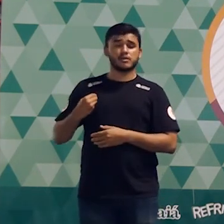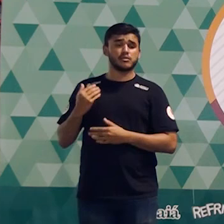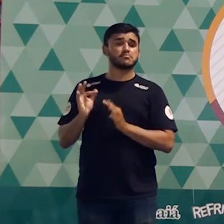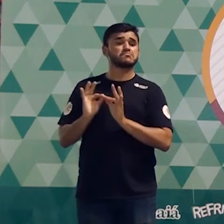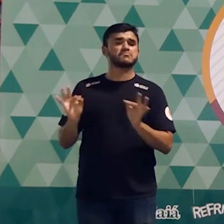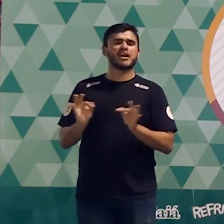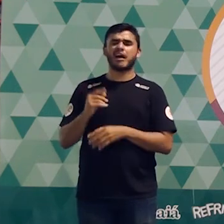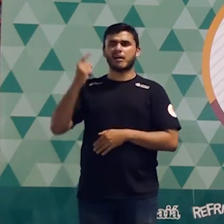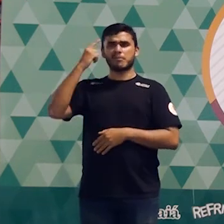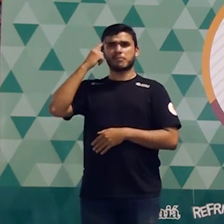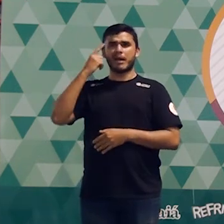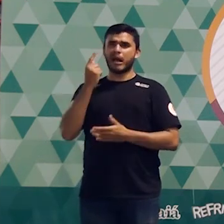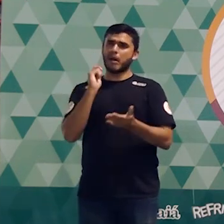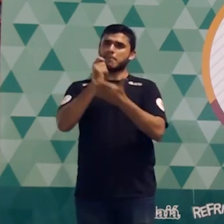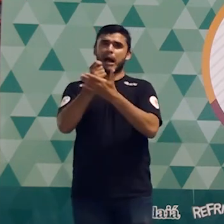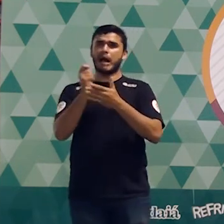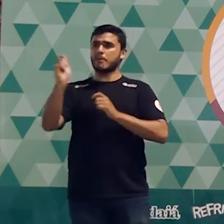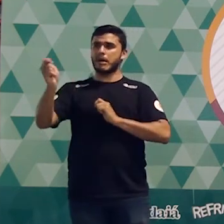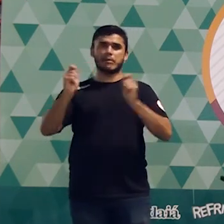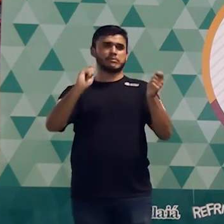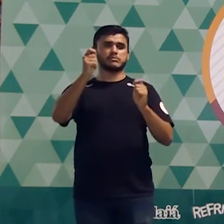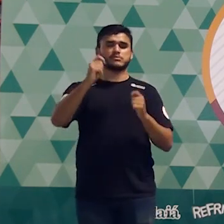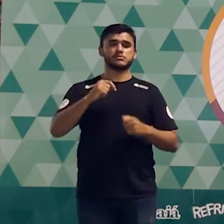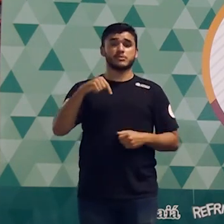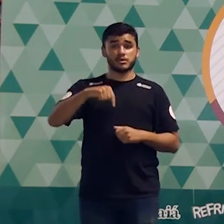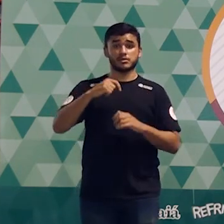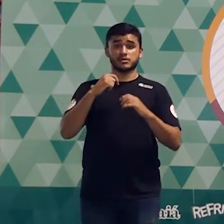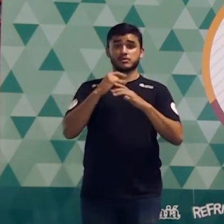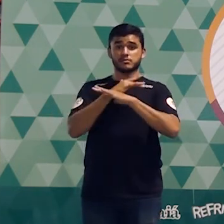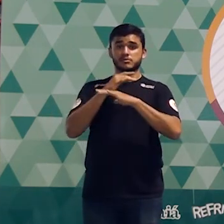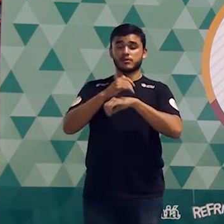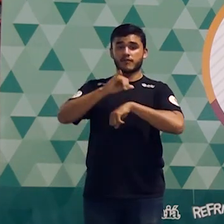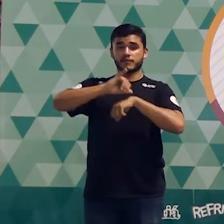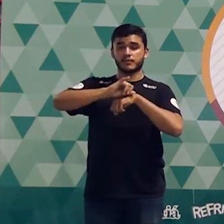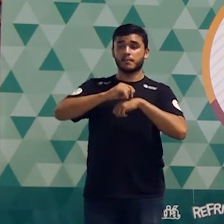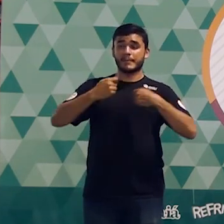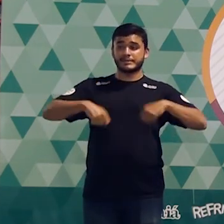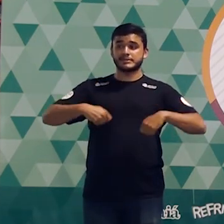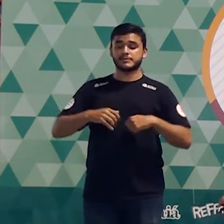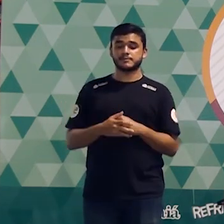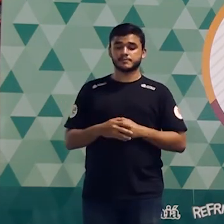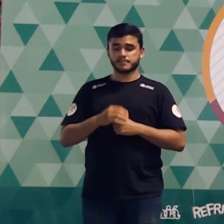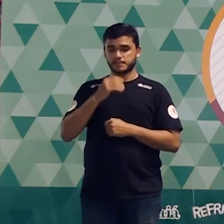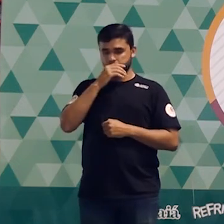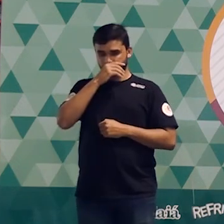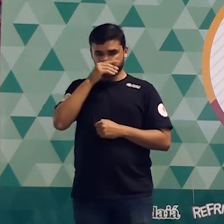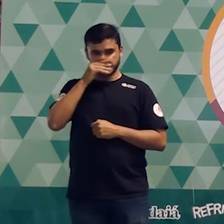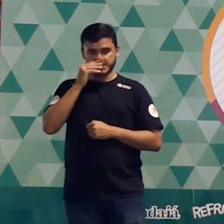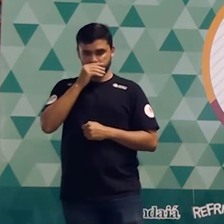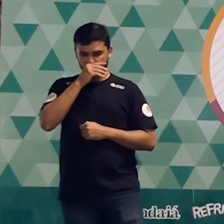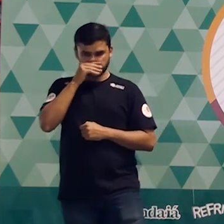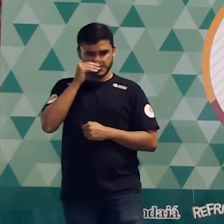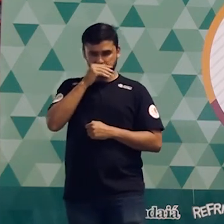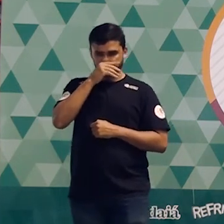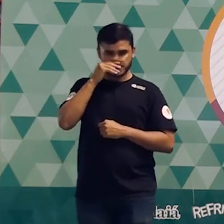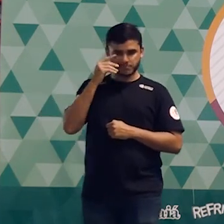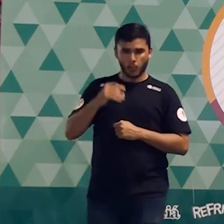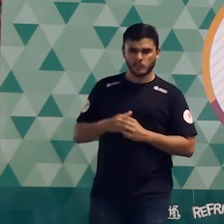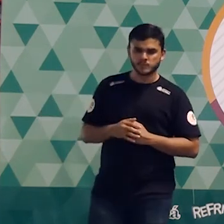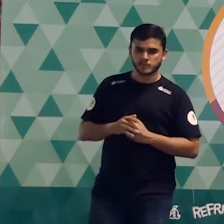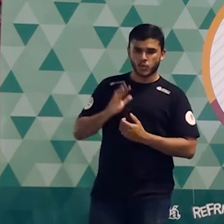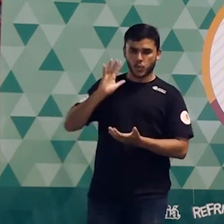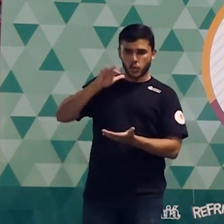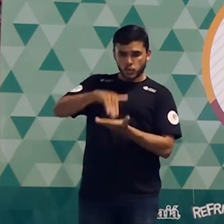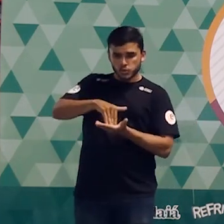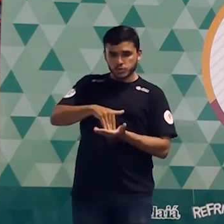Ninguém vai ficar com esse monte de necessidades. Aqui na cidade a gente tem. Aquele último, está aparecendo? Tá. Aquele último que